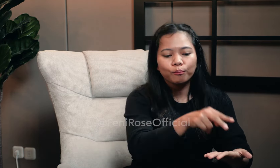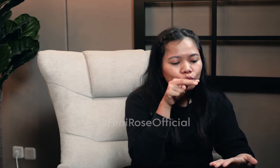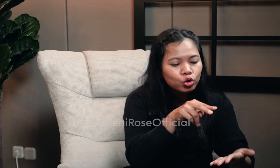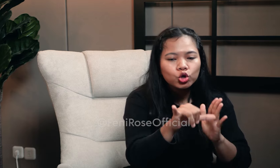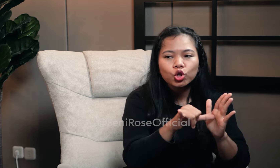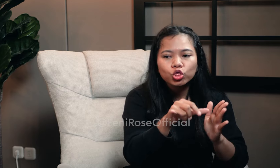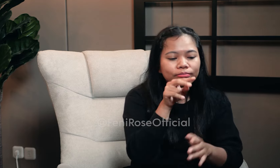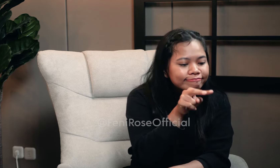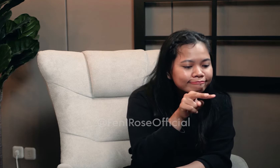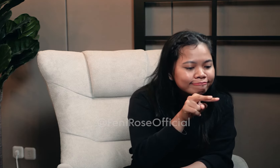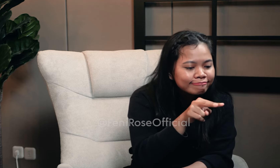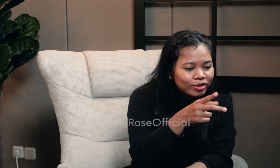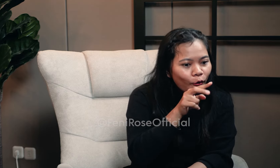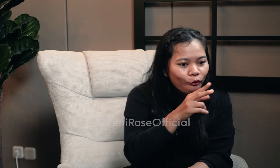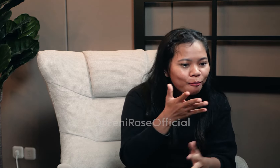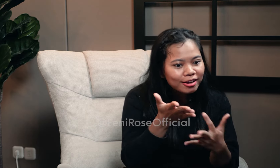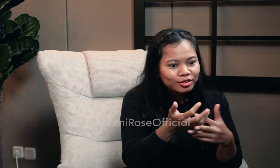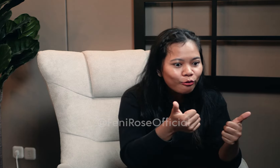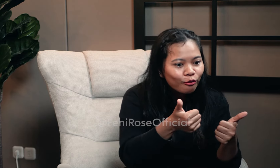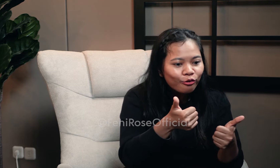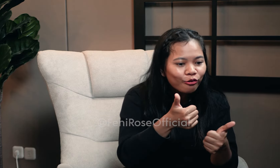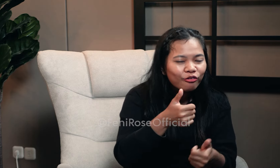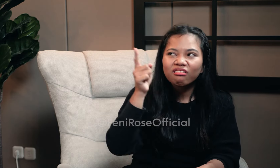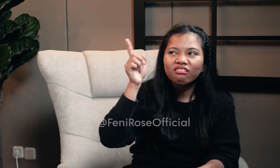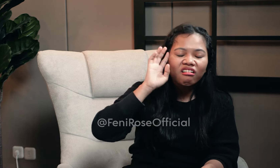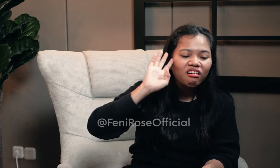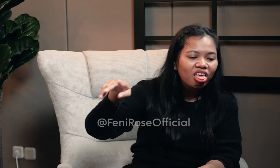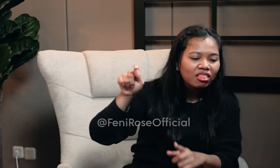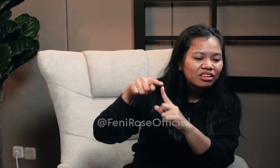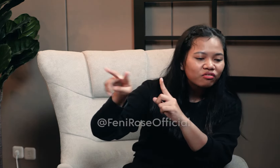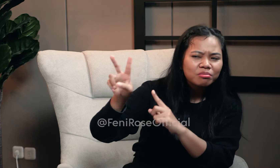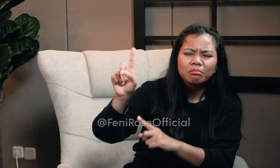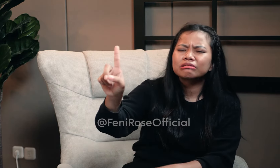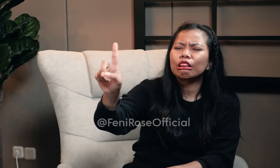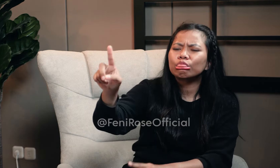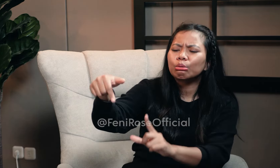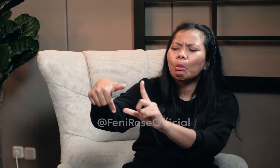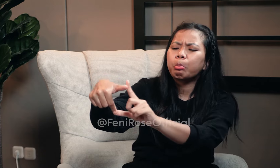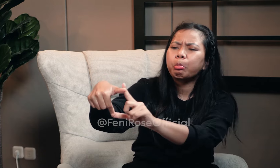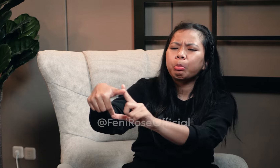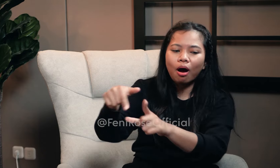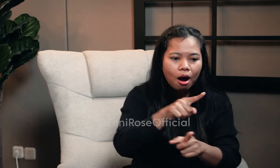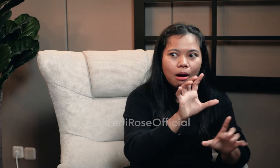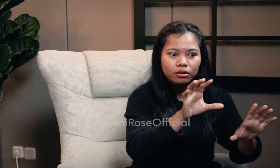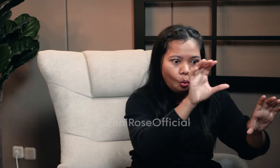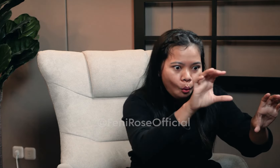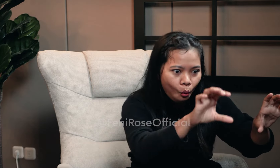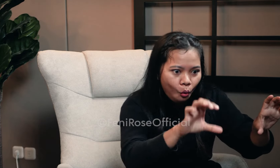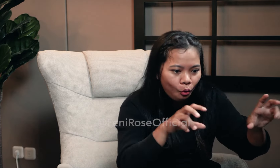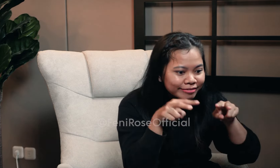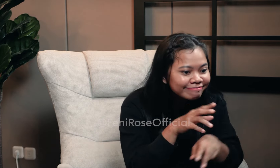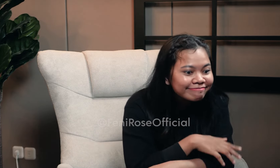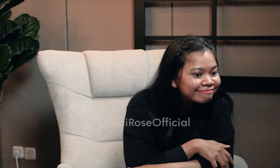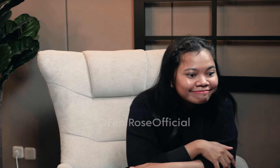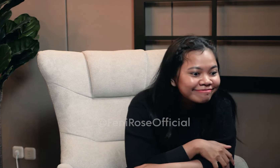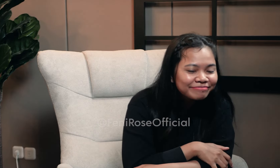kita ulang siarannya kita tapi masih masing calon tuh ada yang bertugas menjadi jbi masing-masing nah ketika dibikin